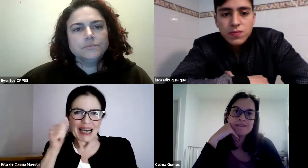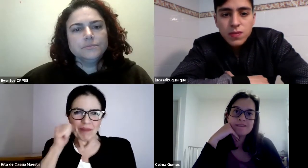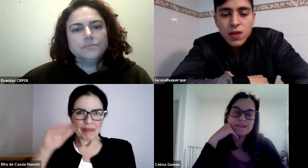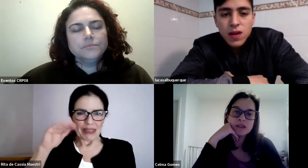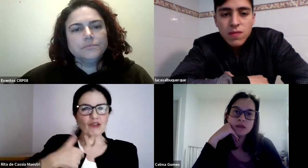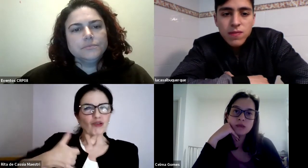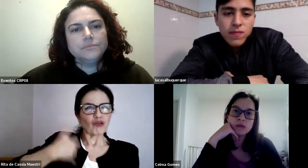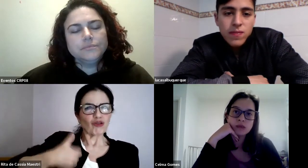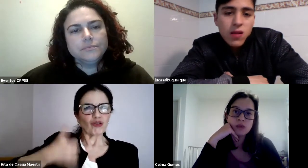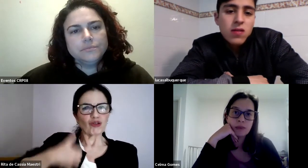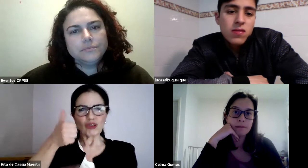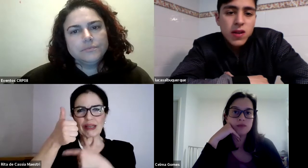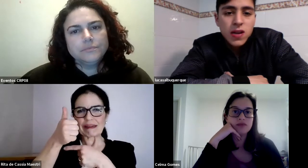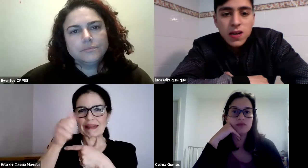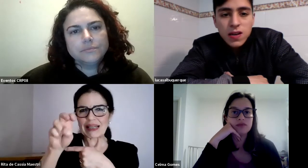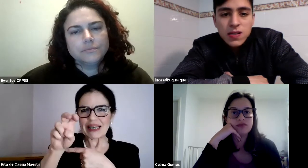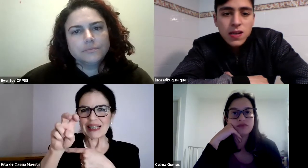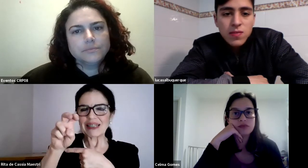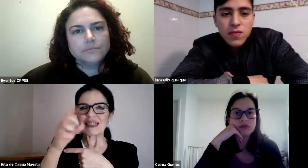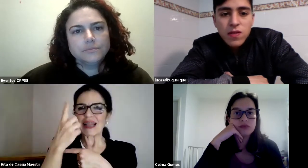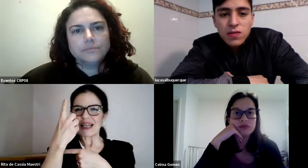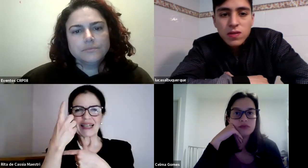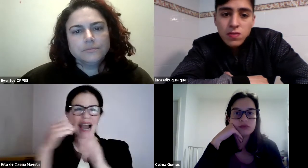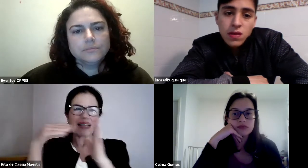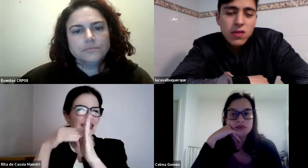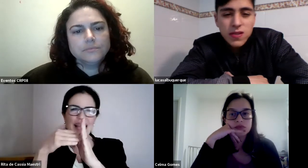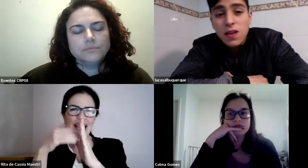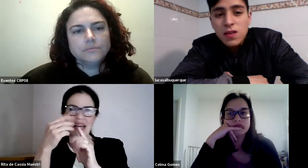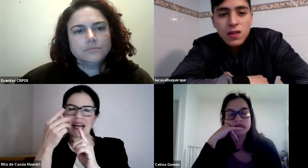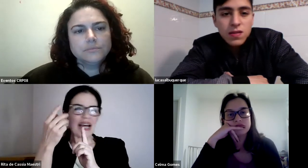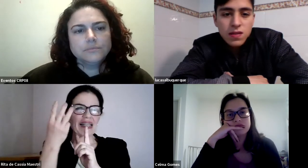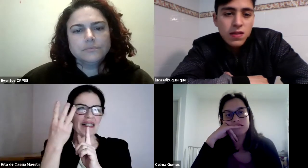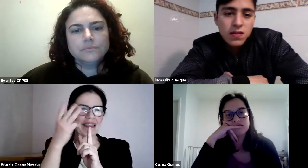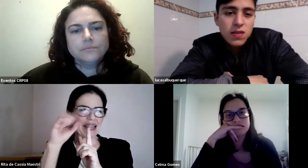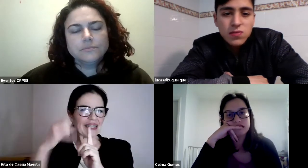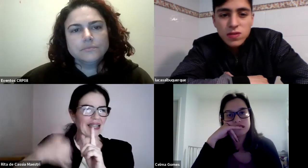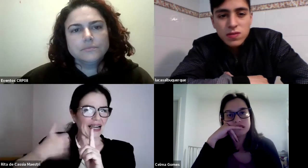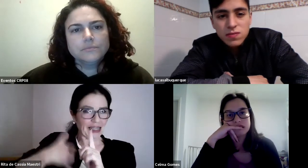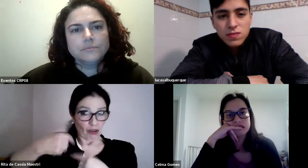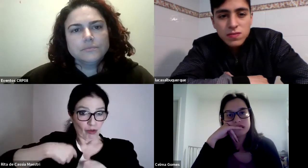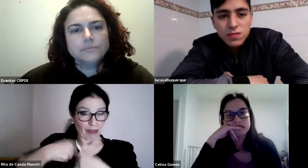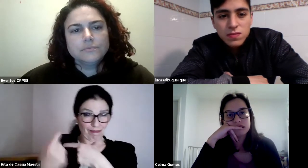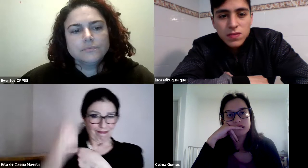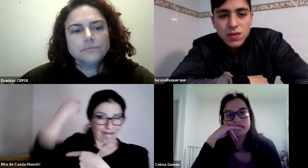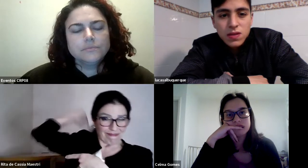quando eu era menor, quando eu era criança, ali por volta, adolescente, até uns